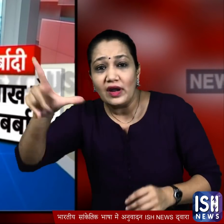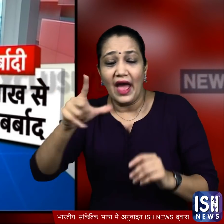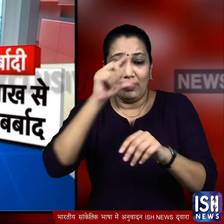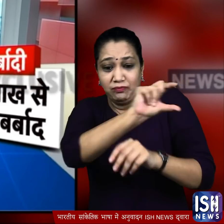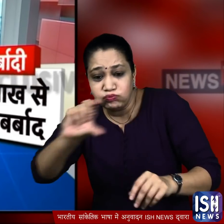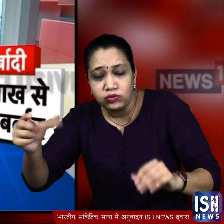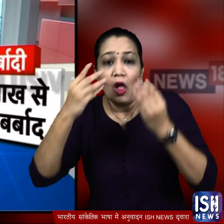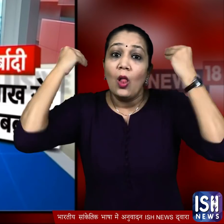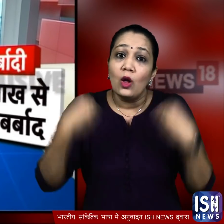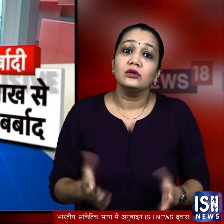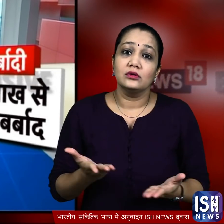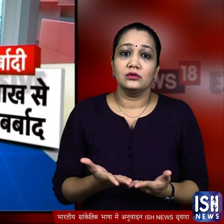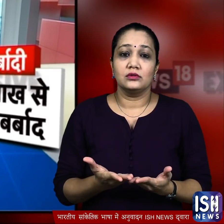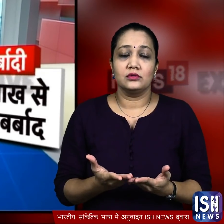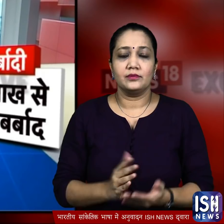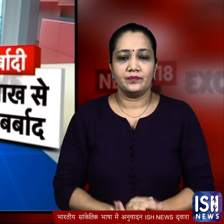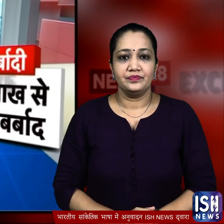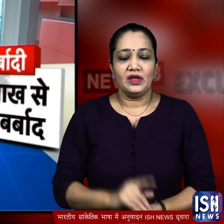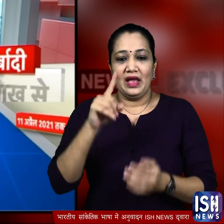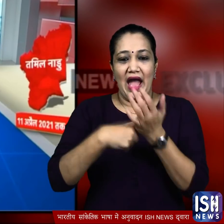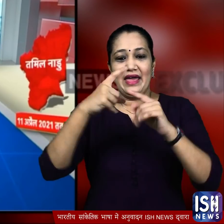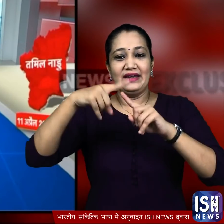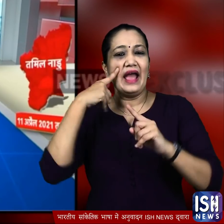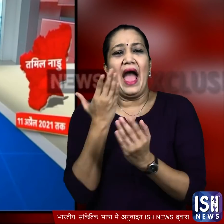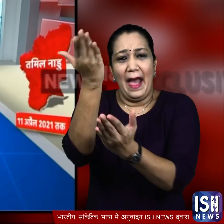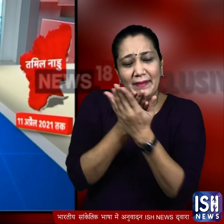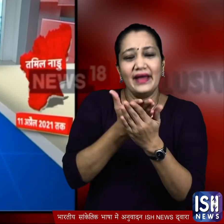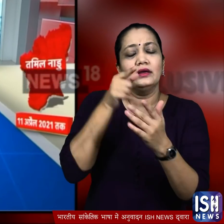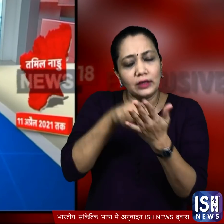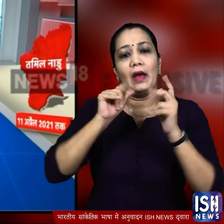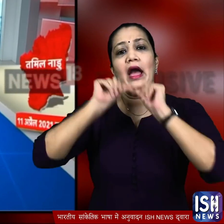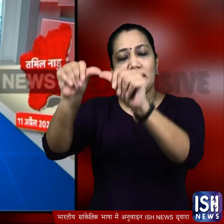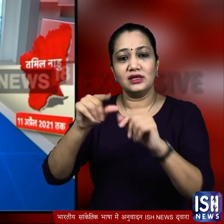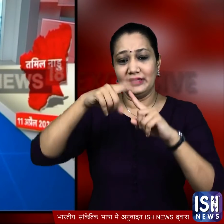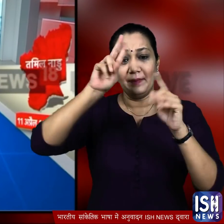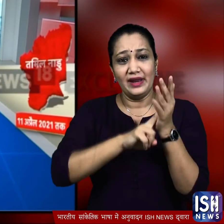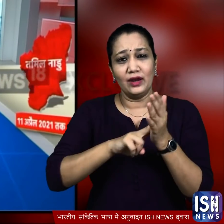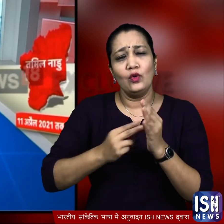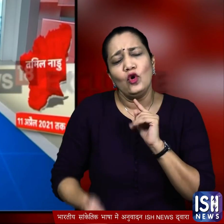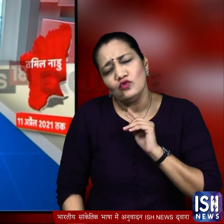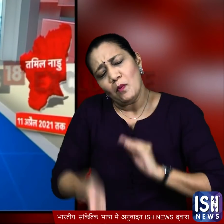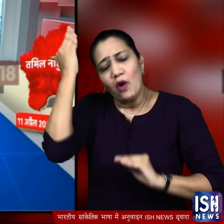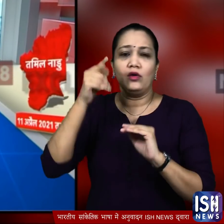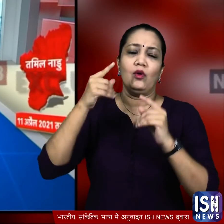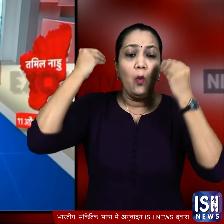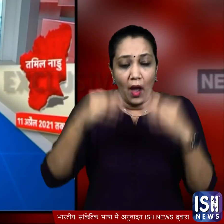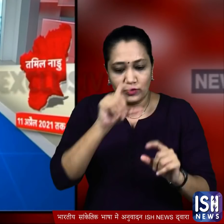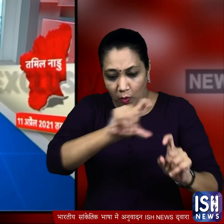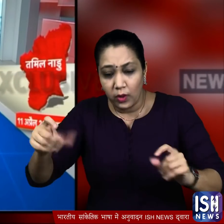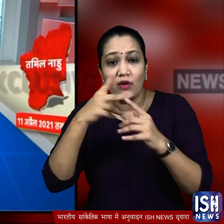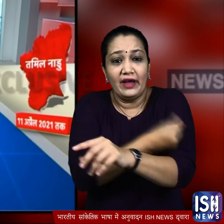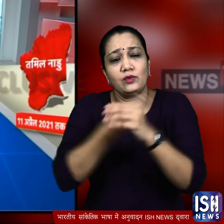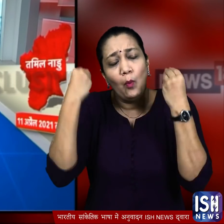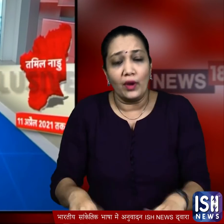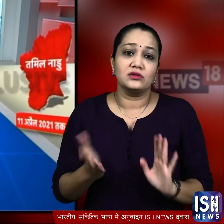से ज्यादा डोज बर्बाद हुई है। एक आरटीआई से मिली इस जानकारी के मुताबिक तमिलनाडु में वैक्सीन की सबसे ज्यादा बर्बादी की